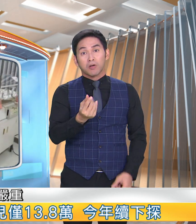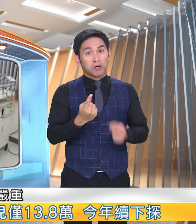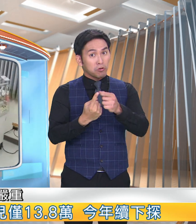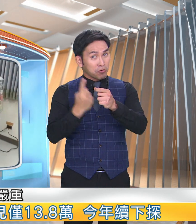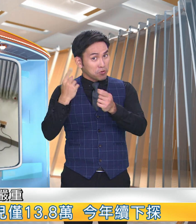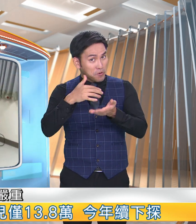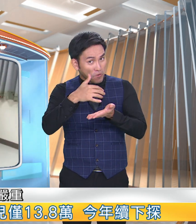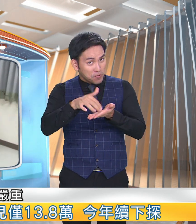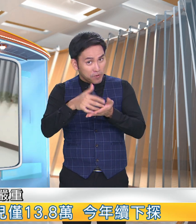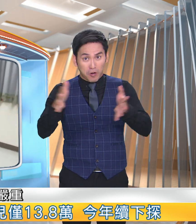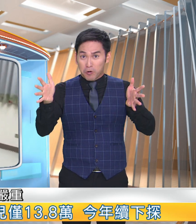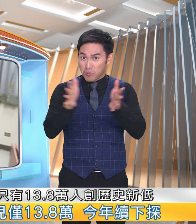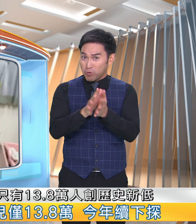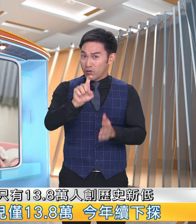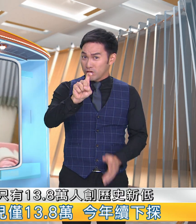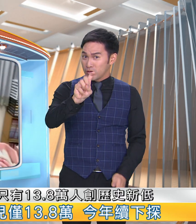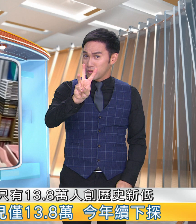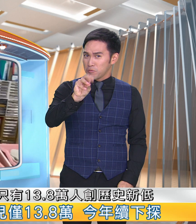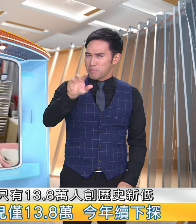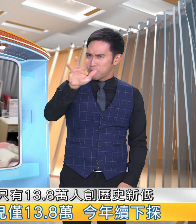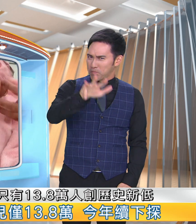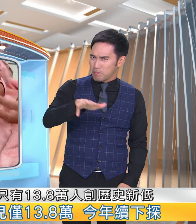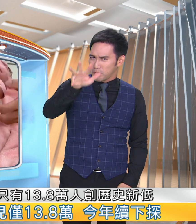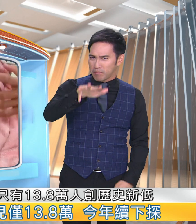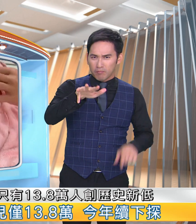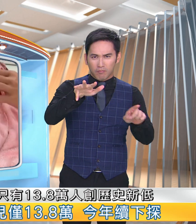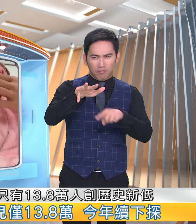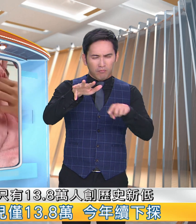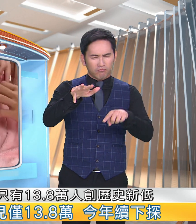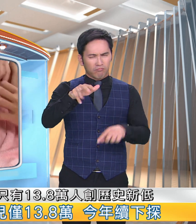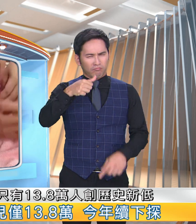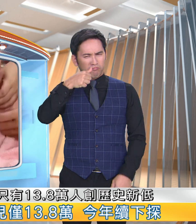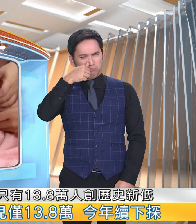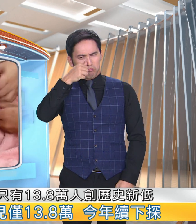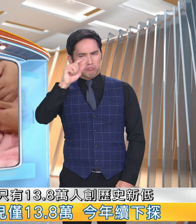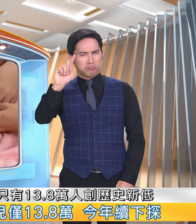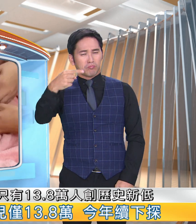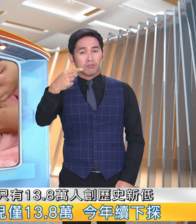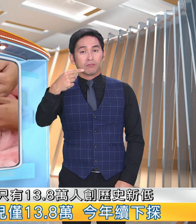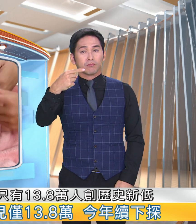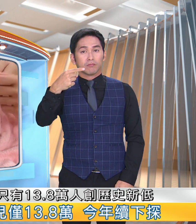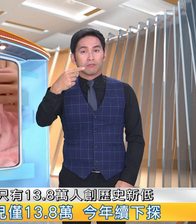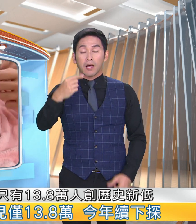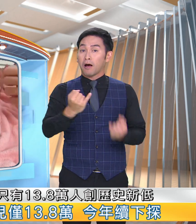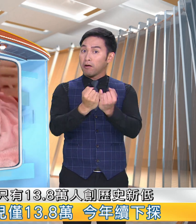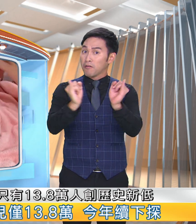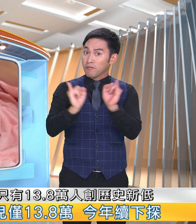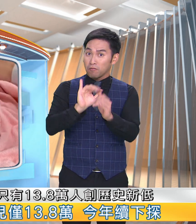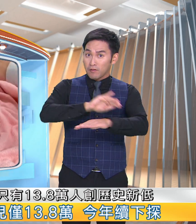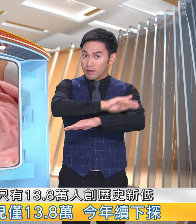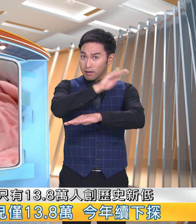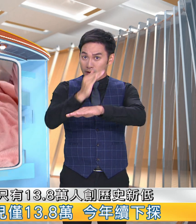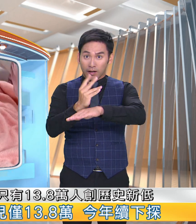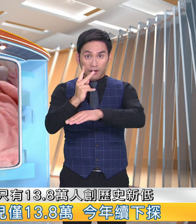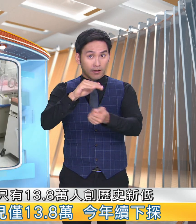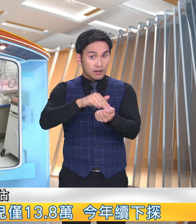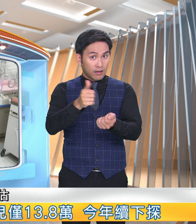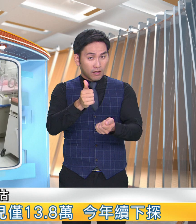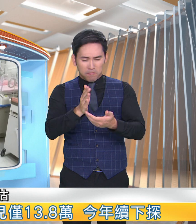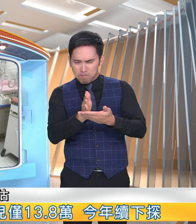重，去年台湾新生儿只有13.8万人，创下历史新低。有妇产科医师预